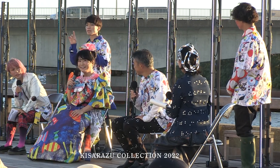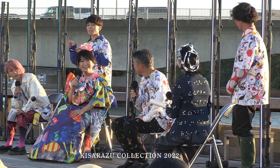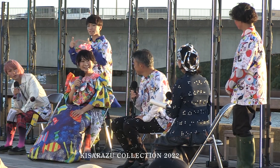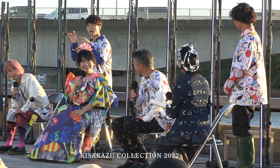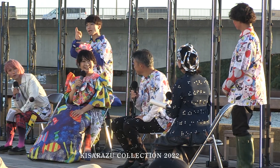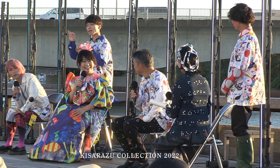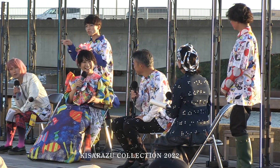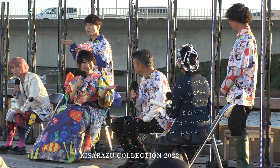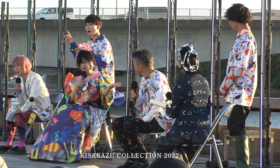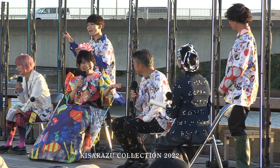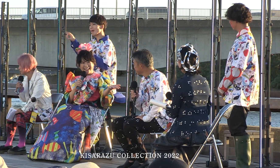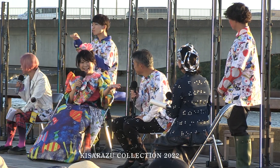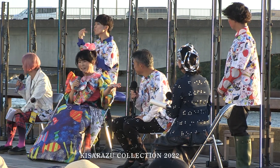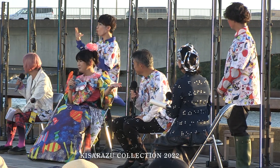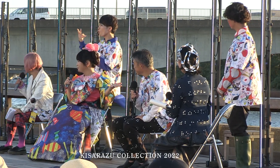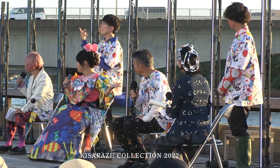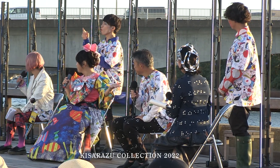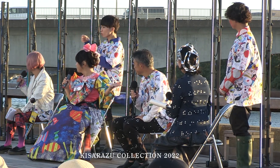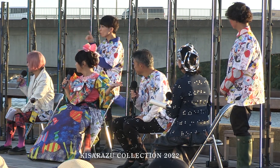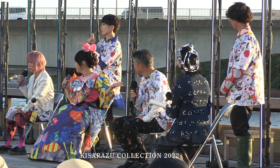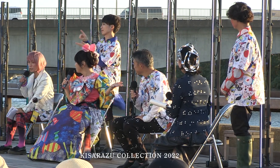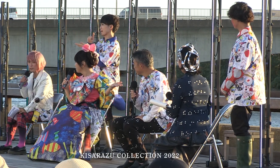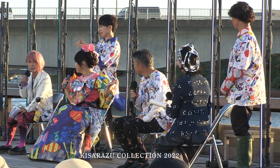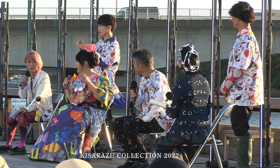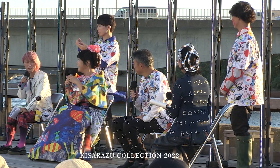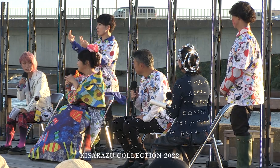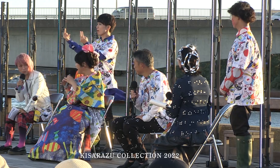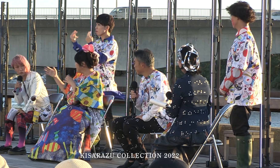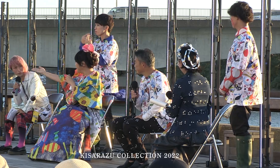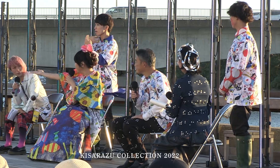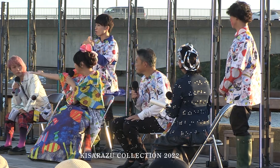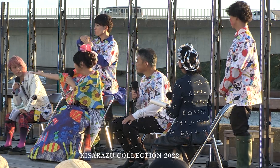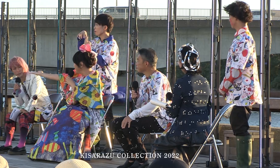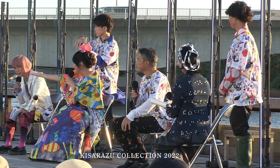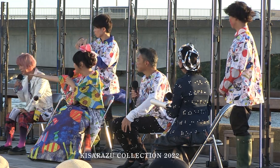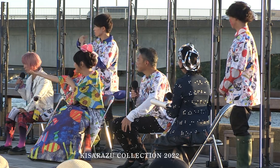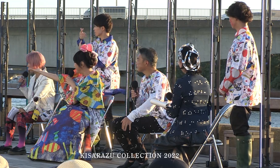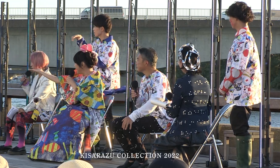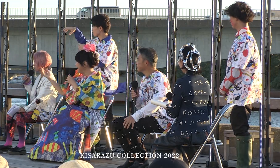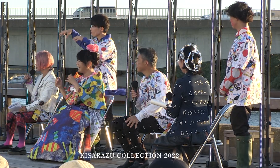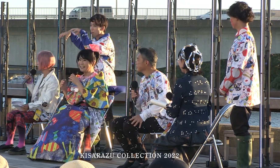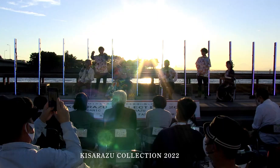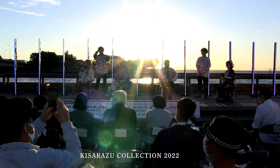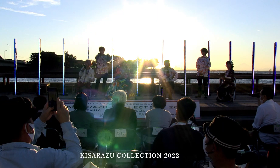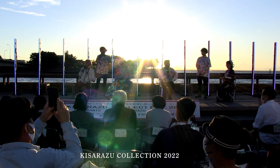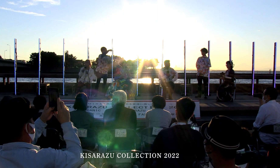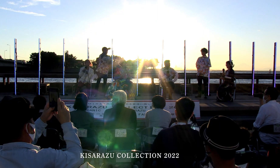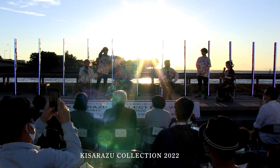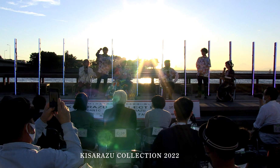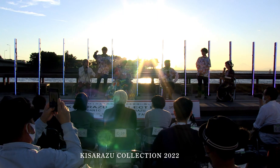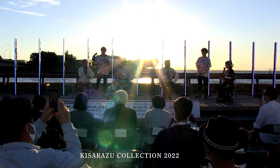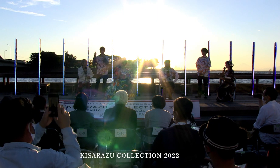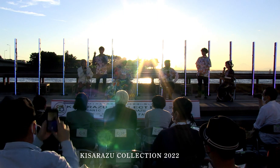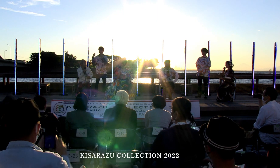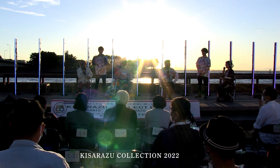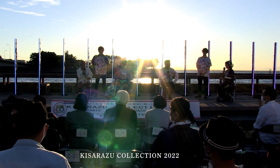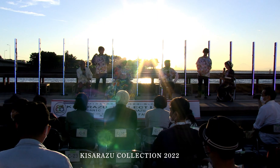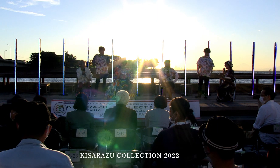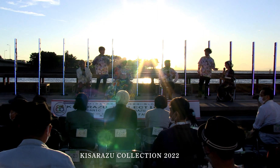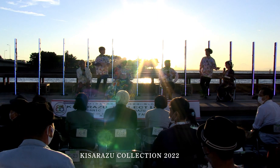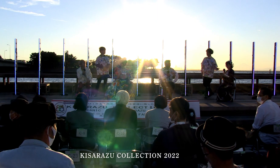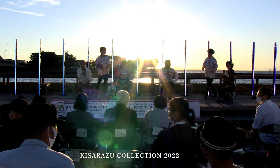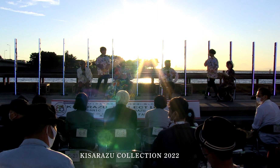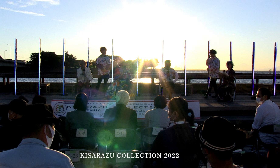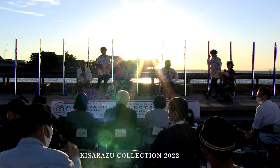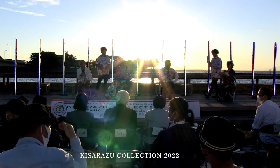うん、今回あの目に映るところにいろんな方々が市長と同じ T シャツを着ています 、ね、はい、たくさん、 とっても素敵ですよ